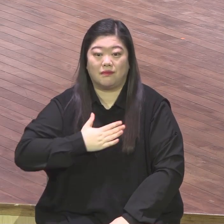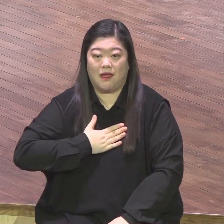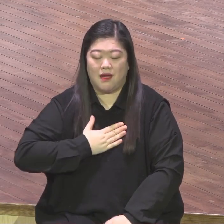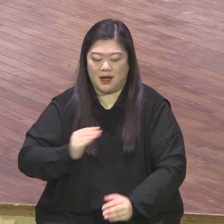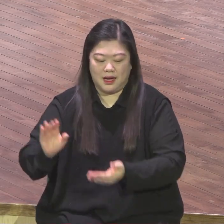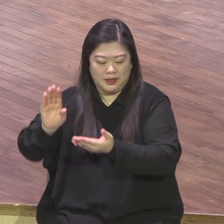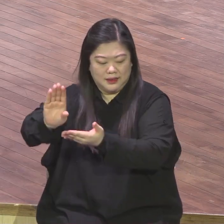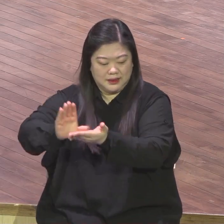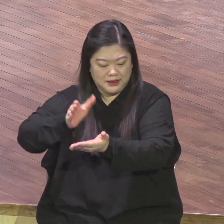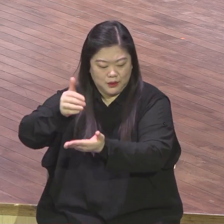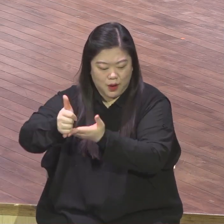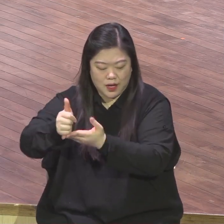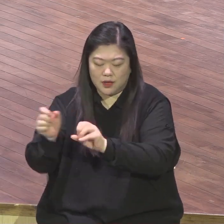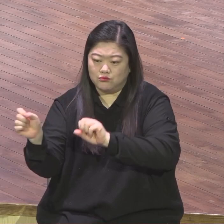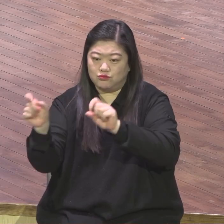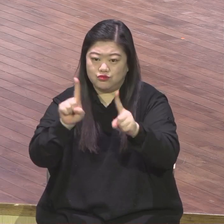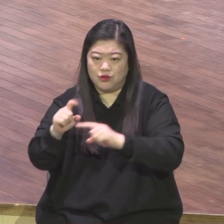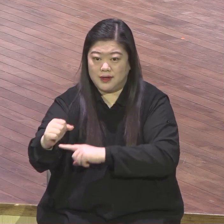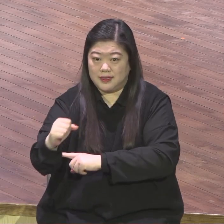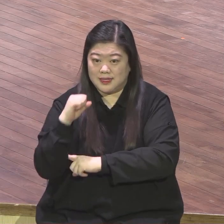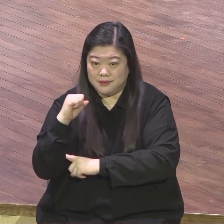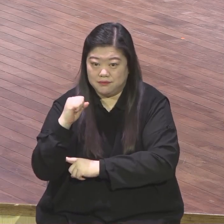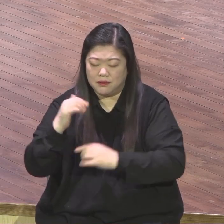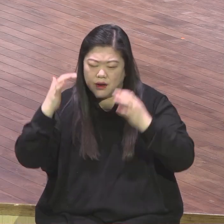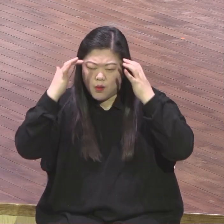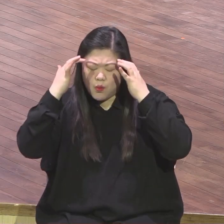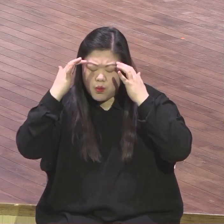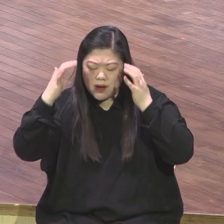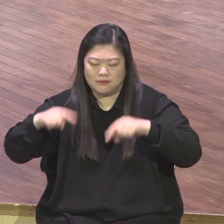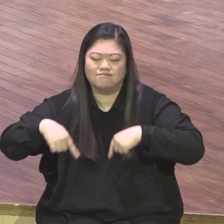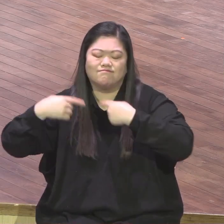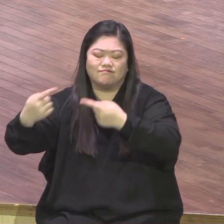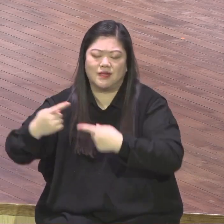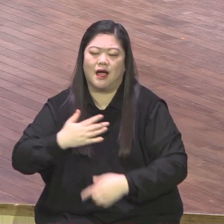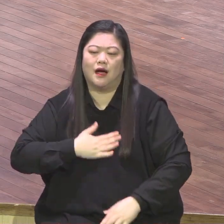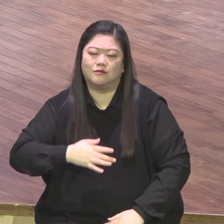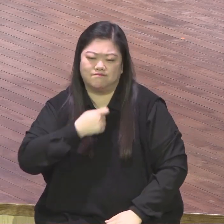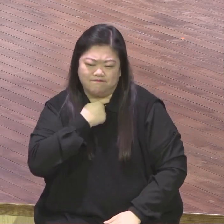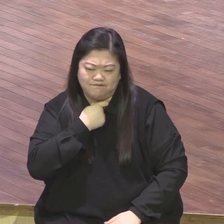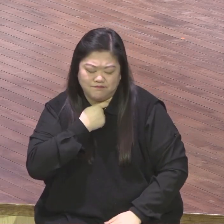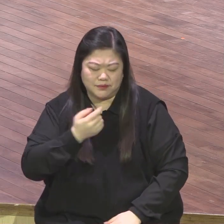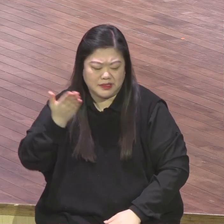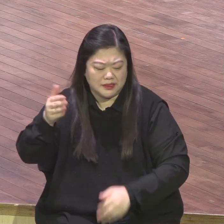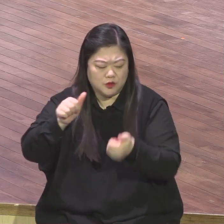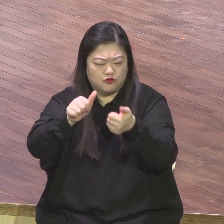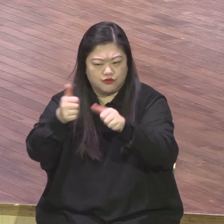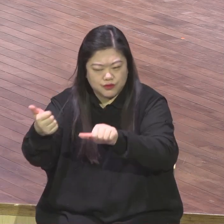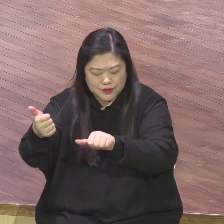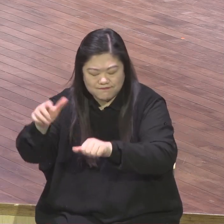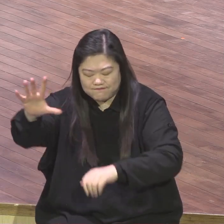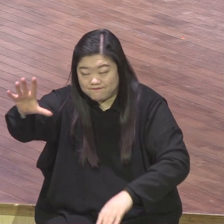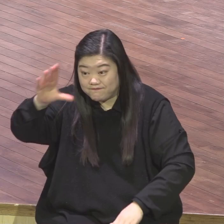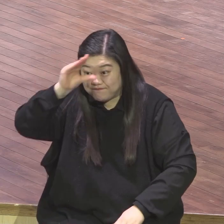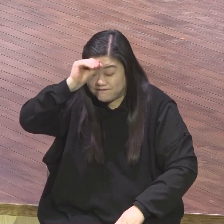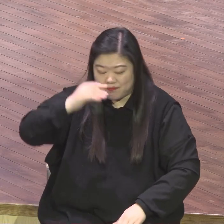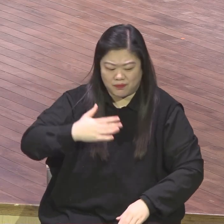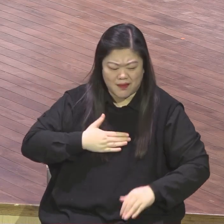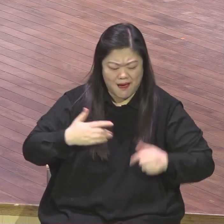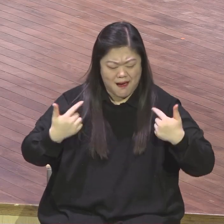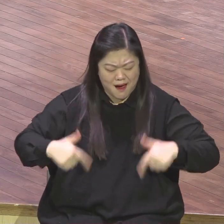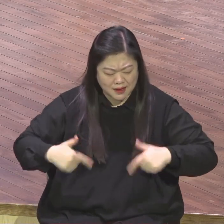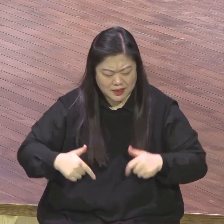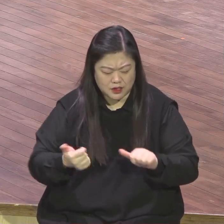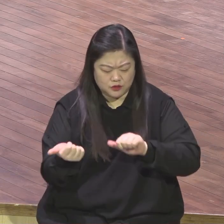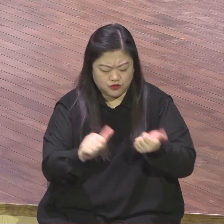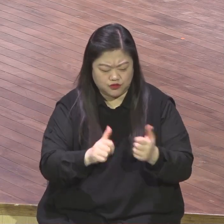그리스도와 그 부활의 권능과 그 고난의 참념을 알고자 하여 그의 죽으심을 본받아 어떻게 해서든지